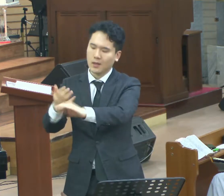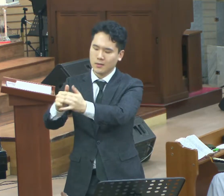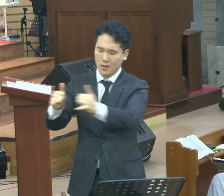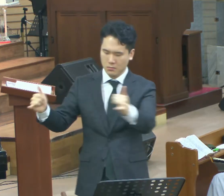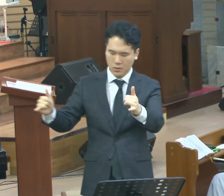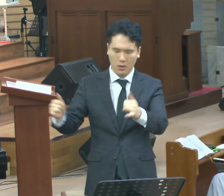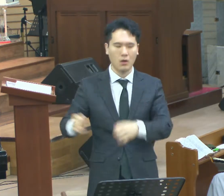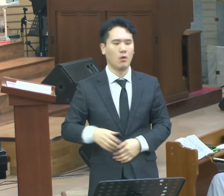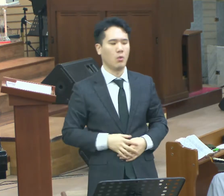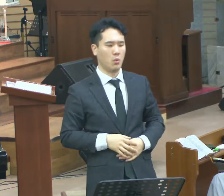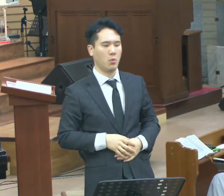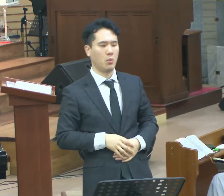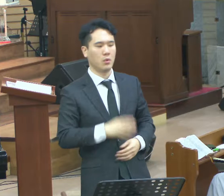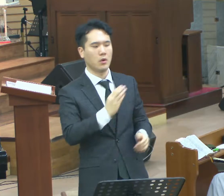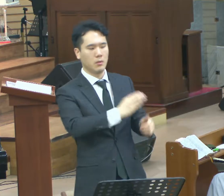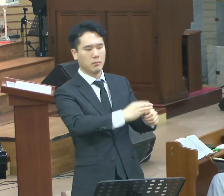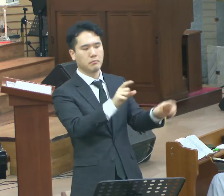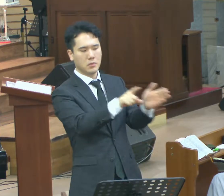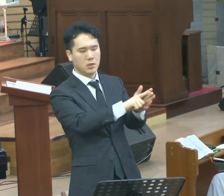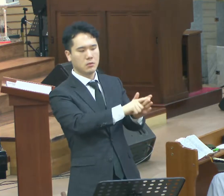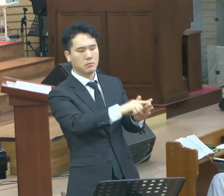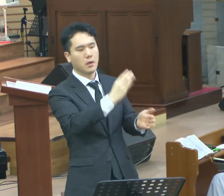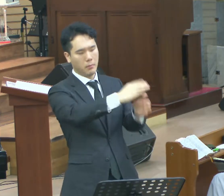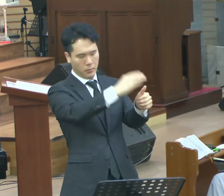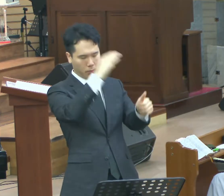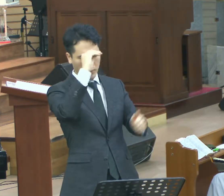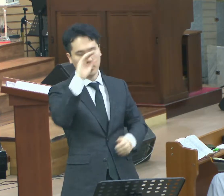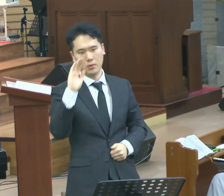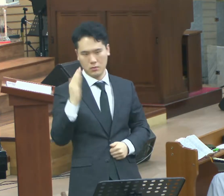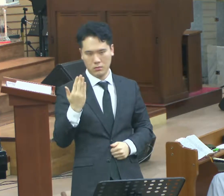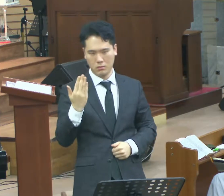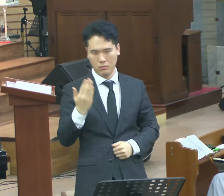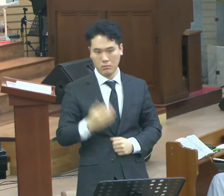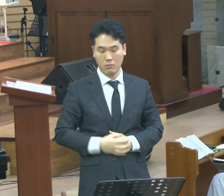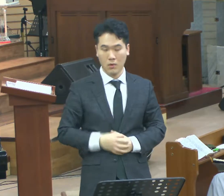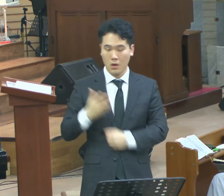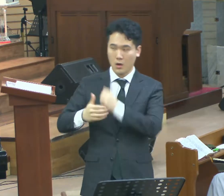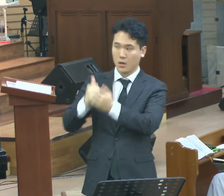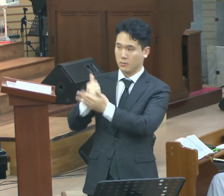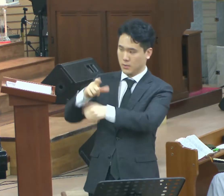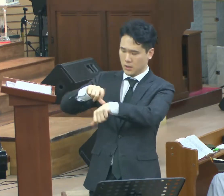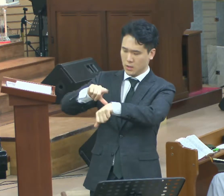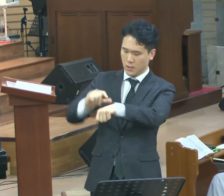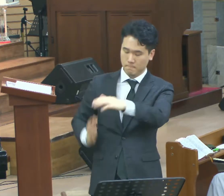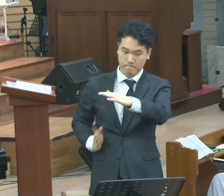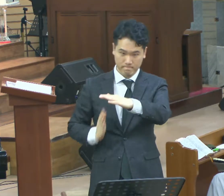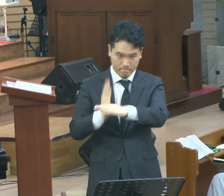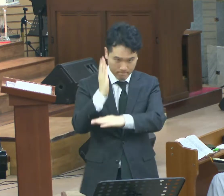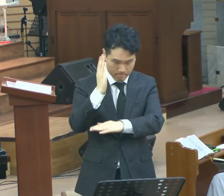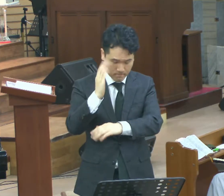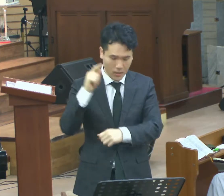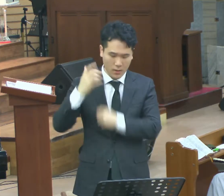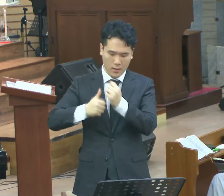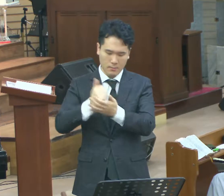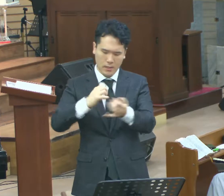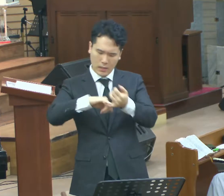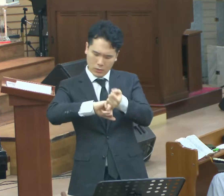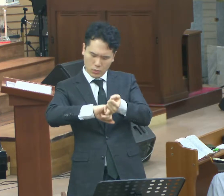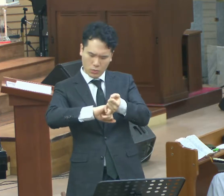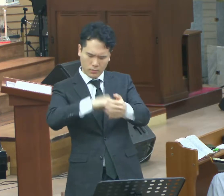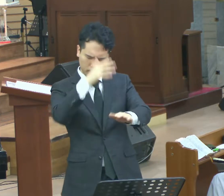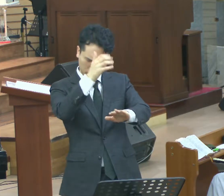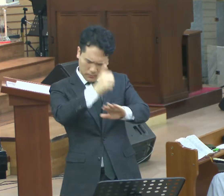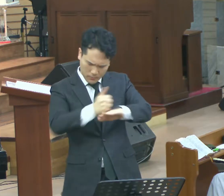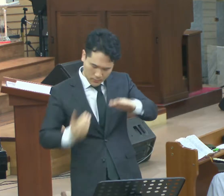것을 주관하시는 분이 하나님이잖아요. 하나님은 세월을 초월해서 그분의 약속을 이루시는 분이신데 내가 먼저 이